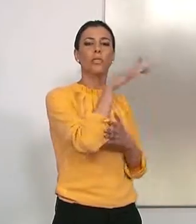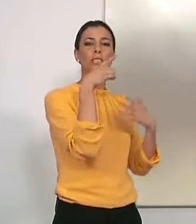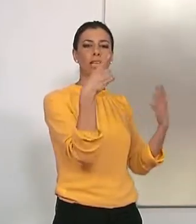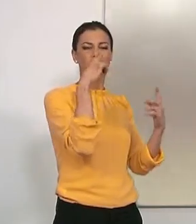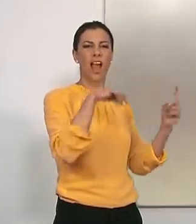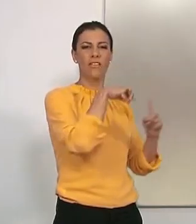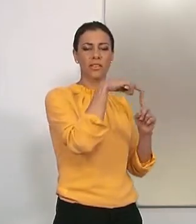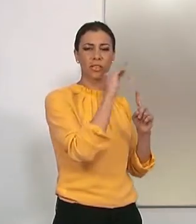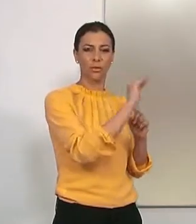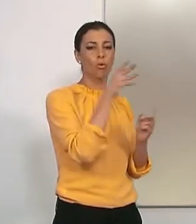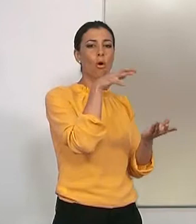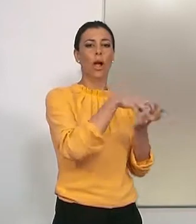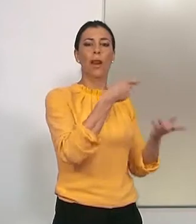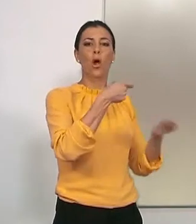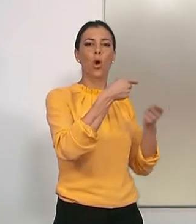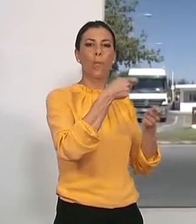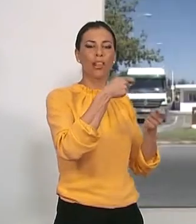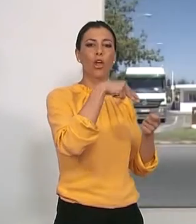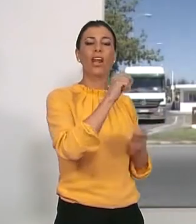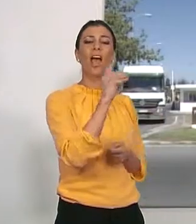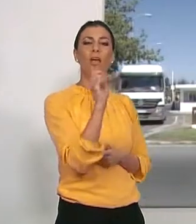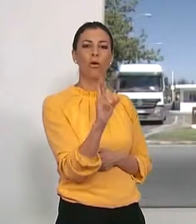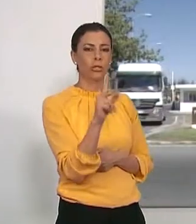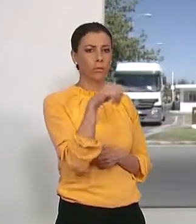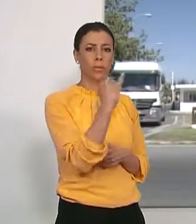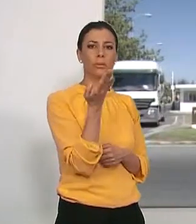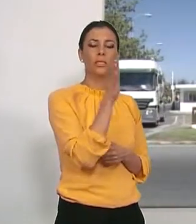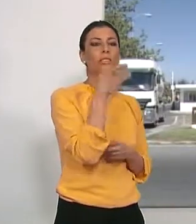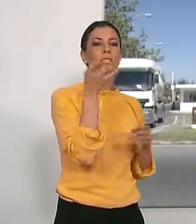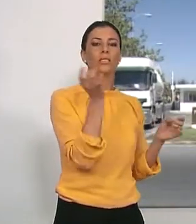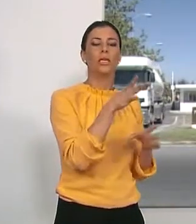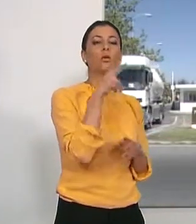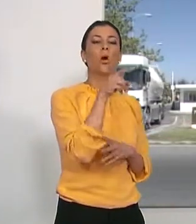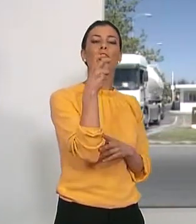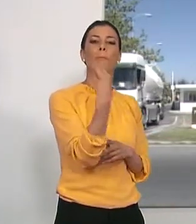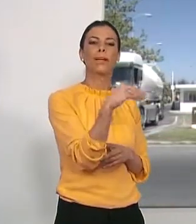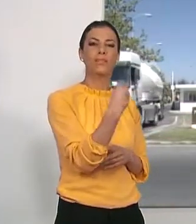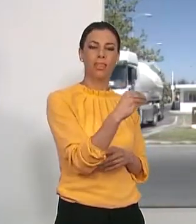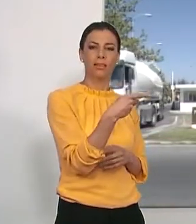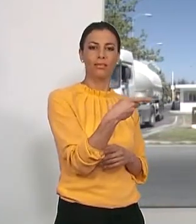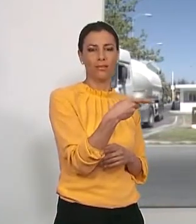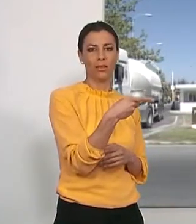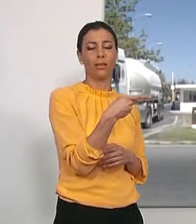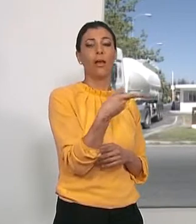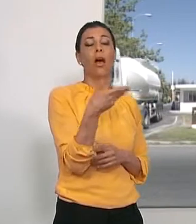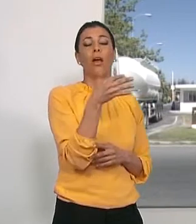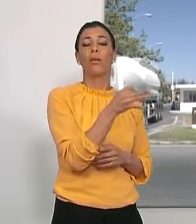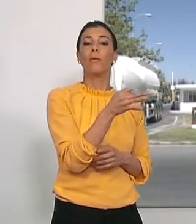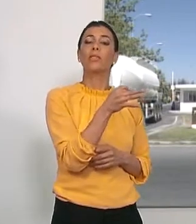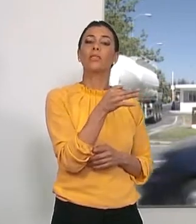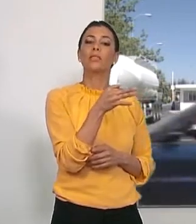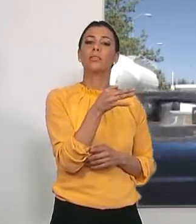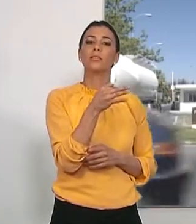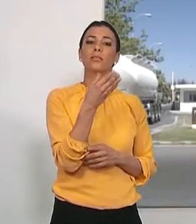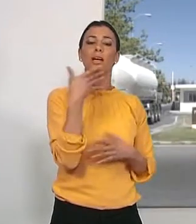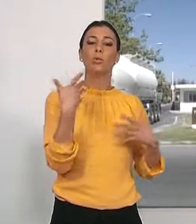56 aniversario de la cámara de comercio de nador con la presencia del nuevo presidente del ente y